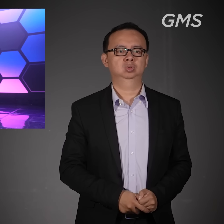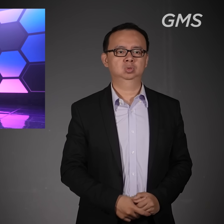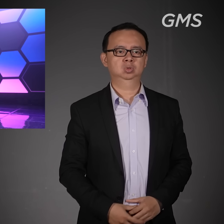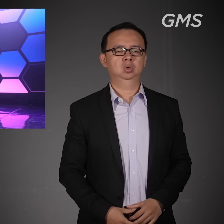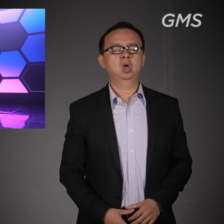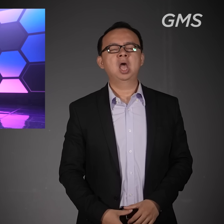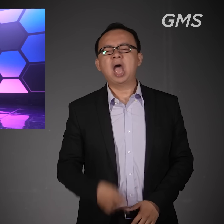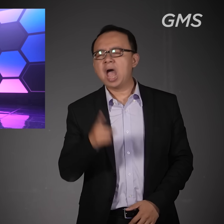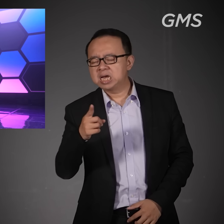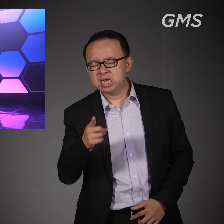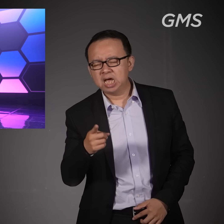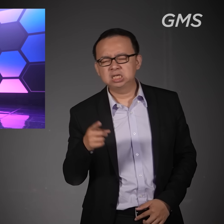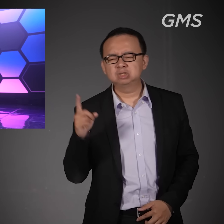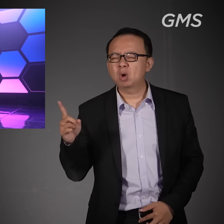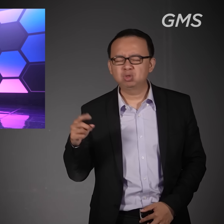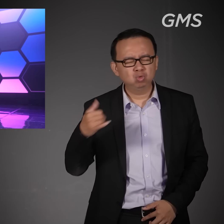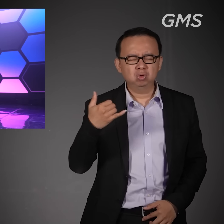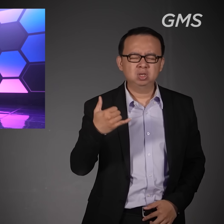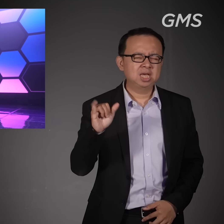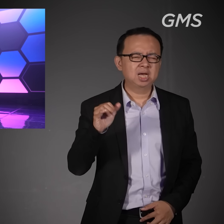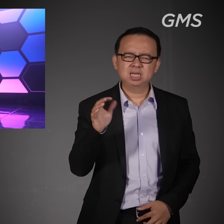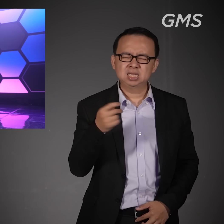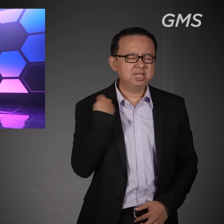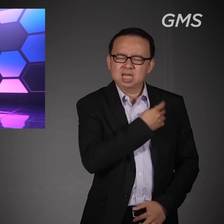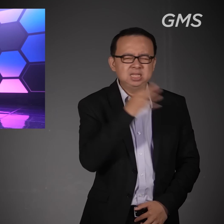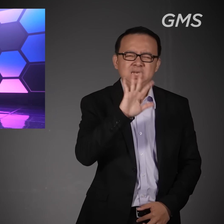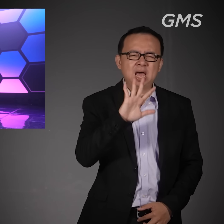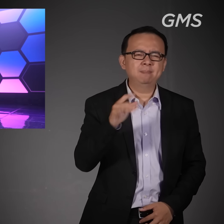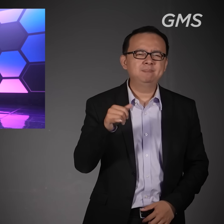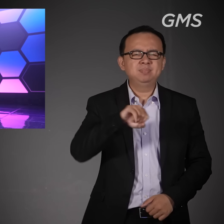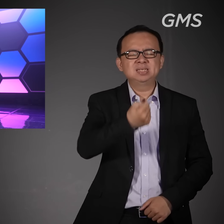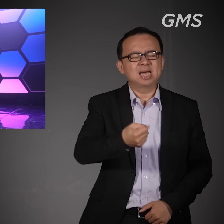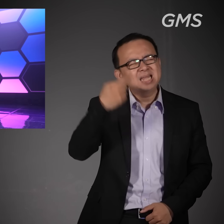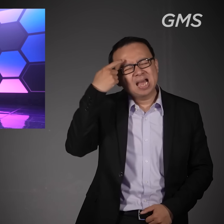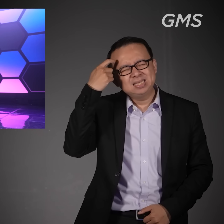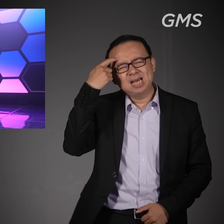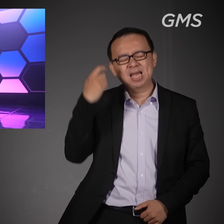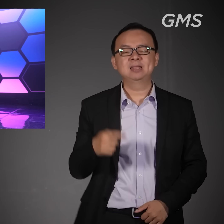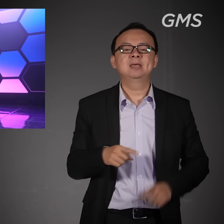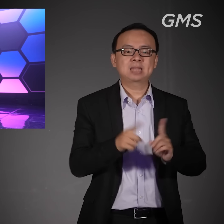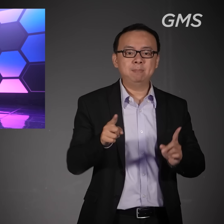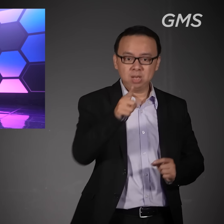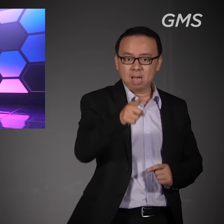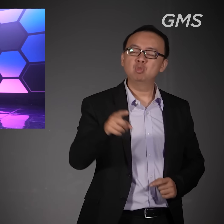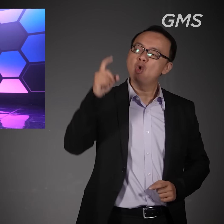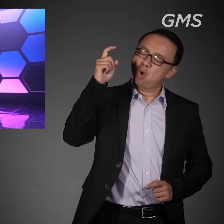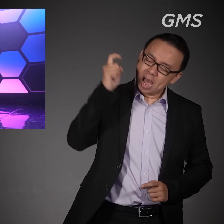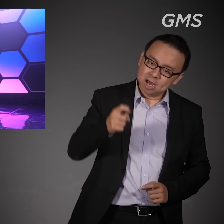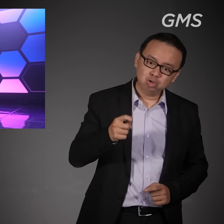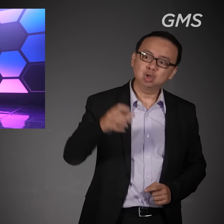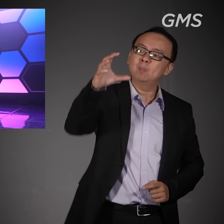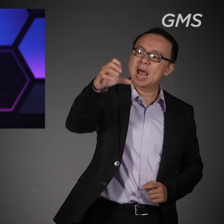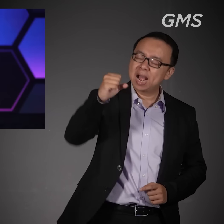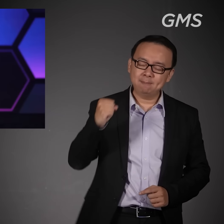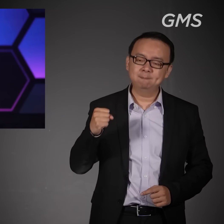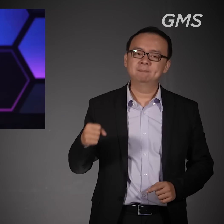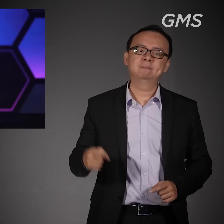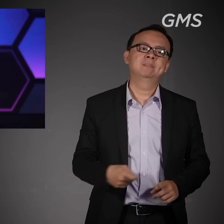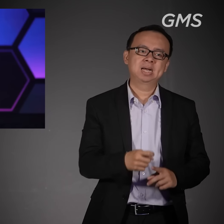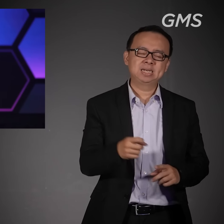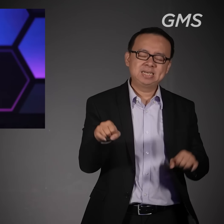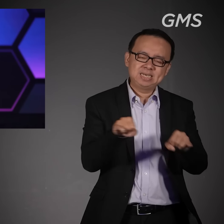bisa diajarkan. Banyak perkara dalam kerajaan Allah itu harus ditangkap dengan iman. Harus ditangkap dengan hati.